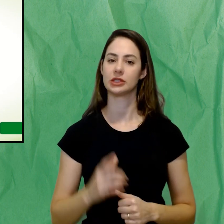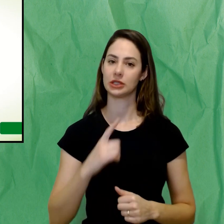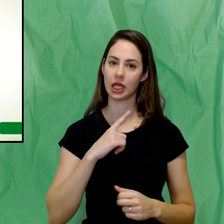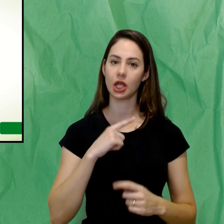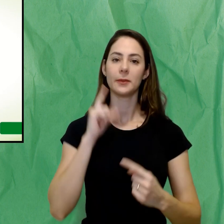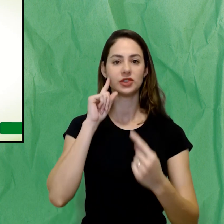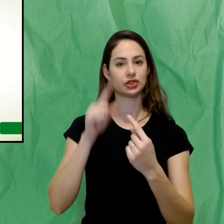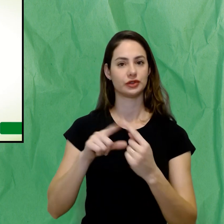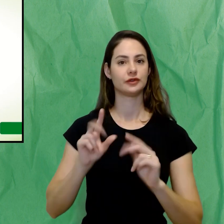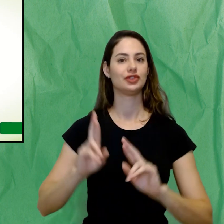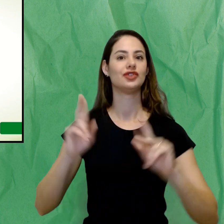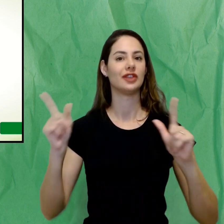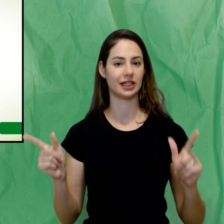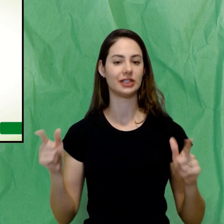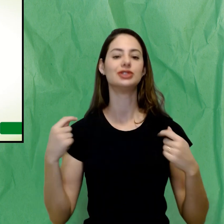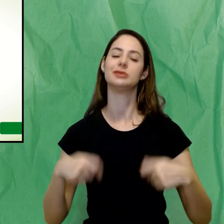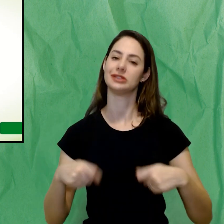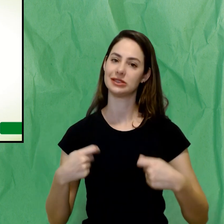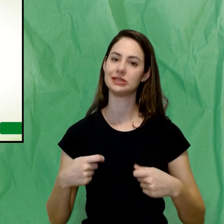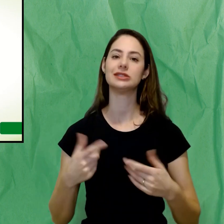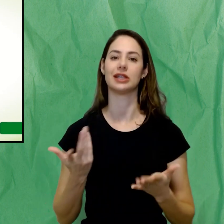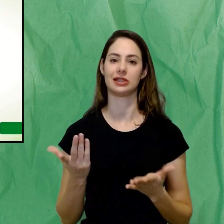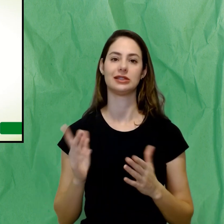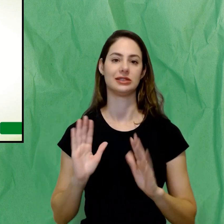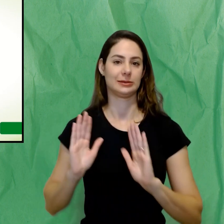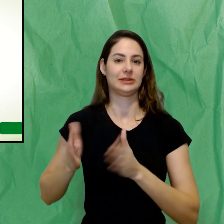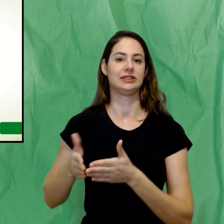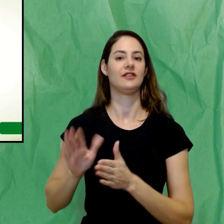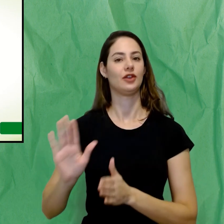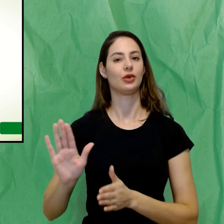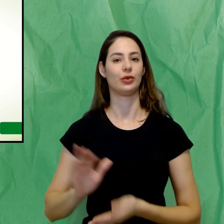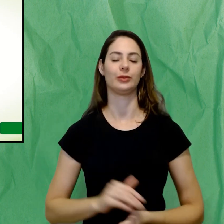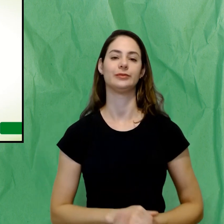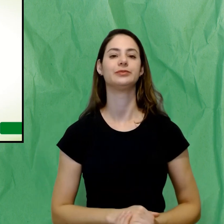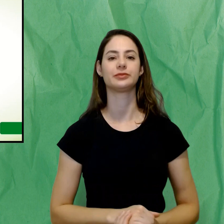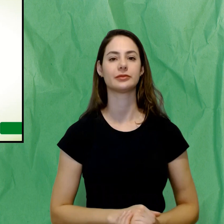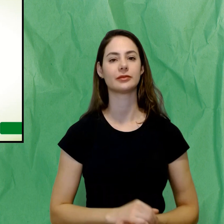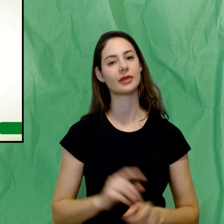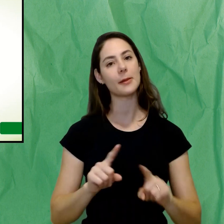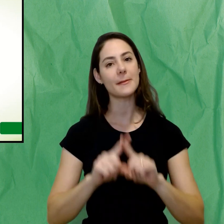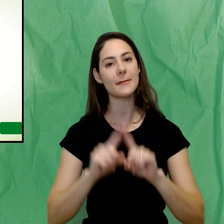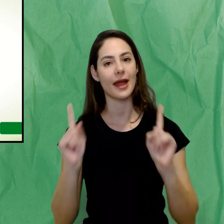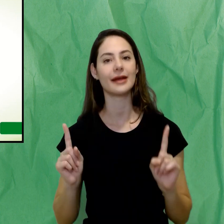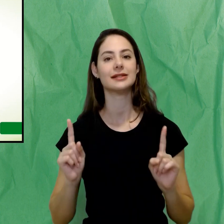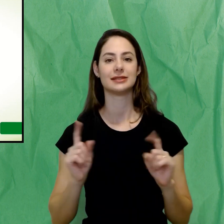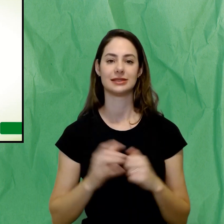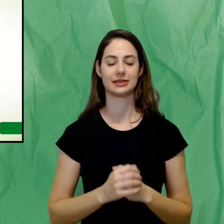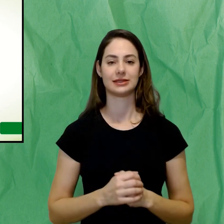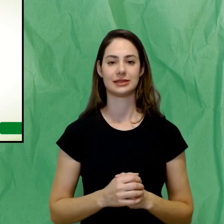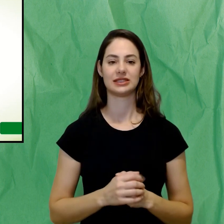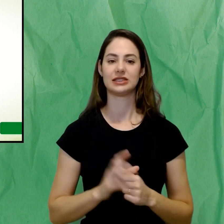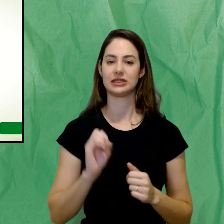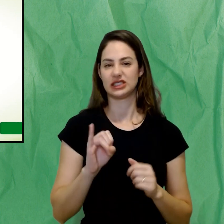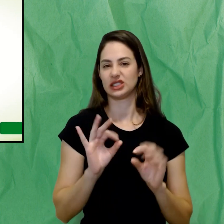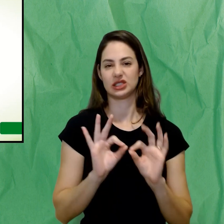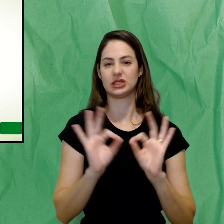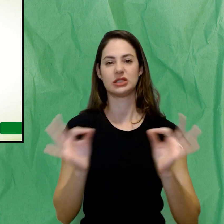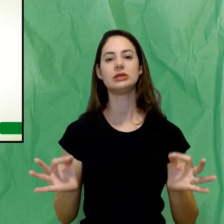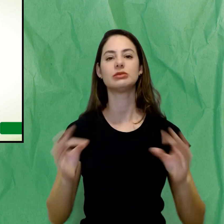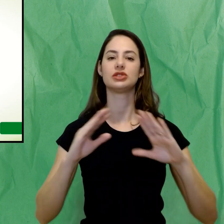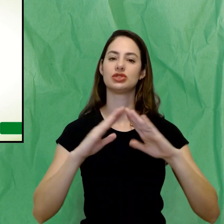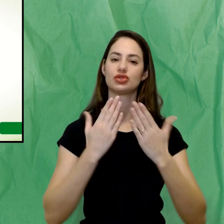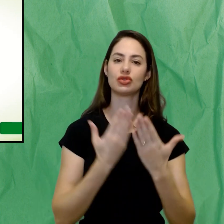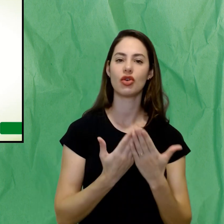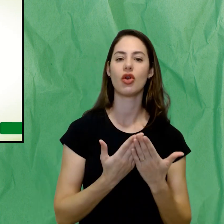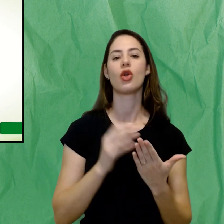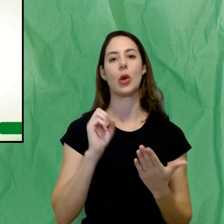uma finalidade diferente, ele vai precisar de um formato mais especificado. Porém, se é de uma forma simples escolar ou